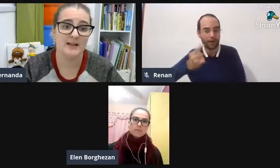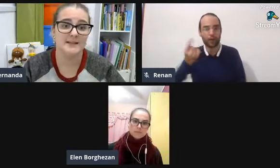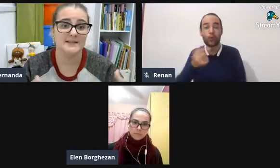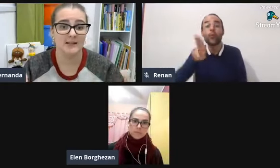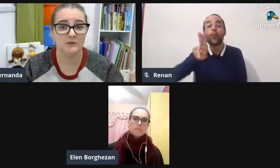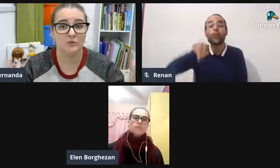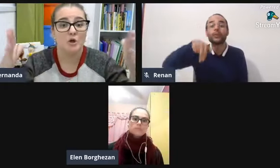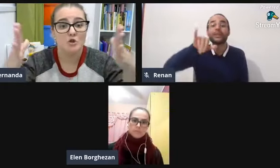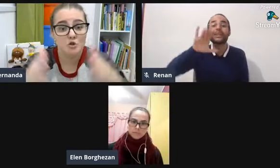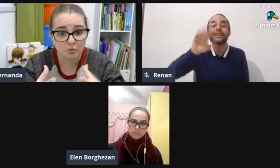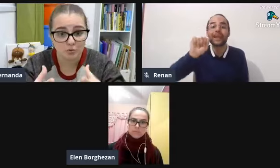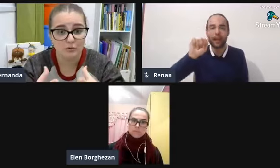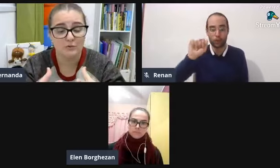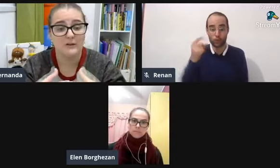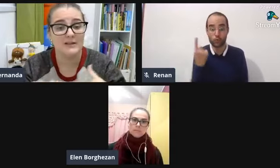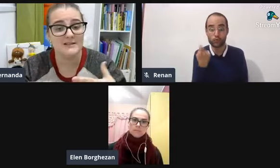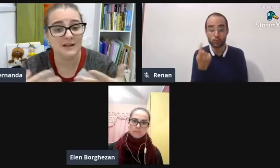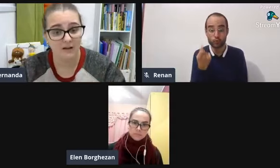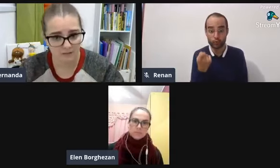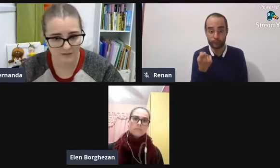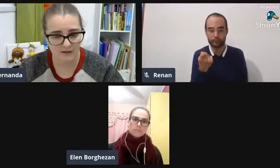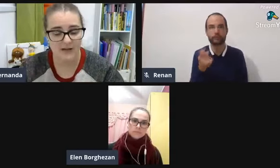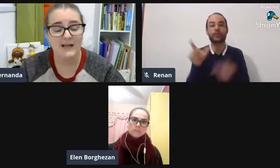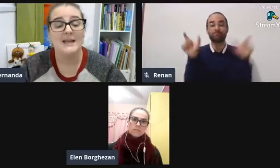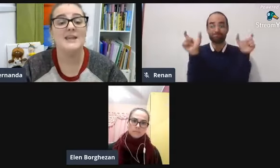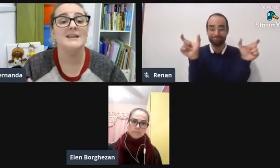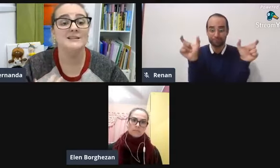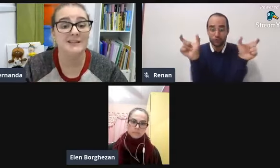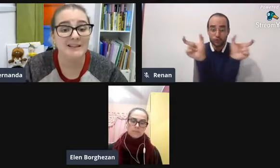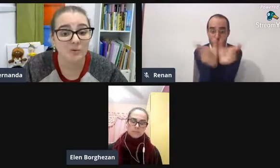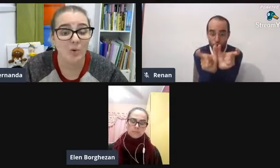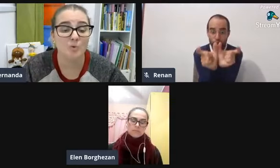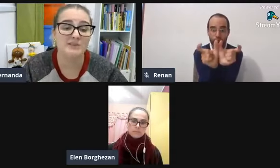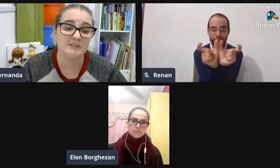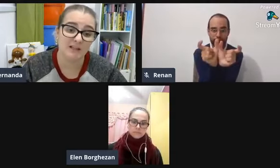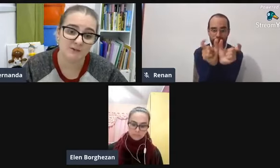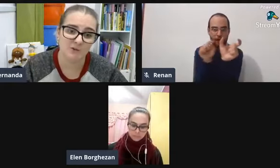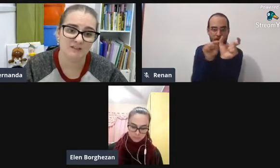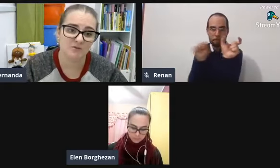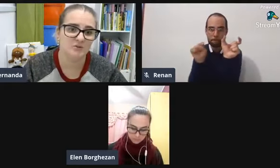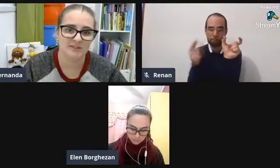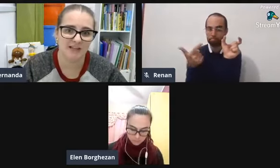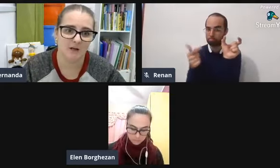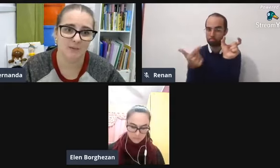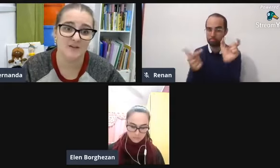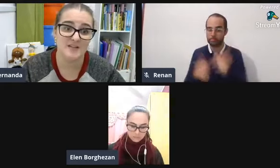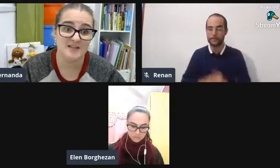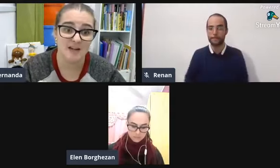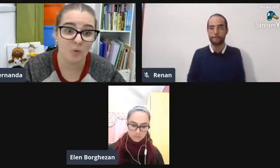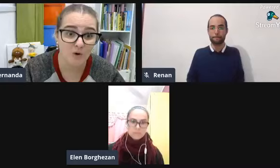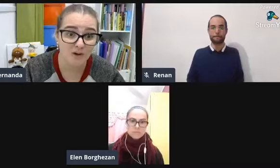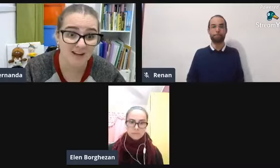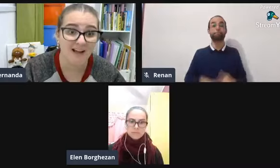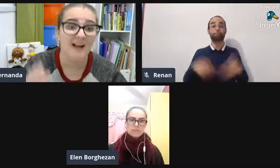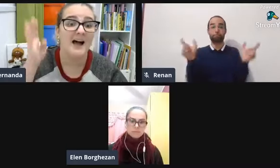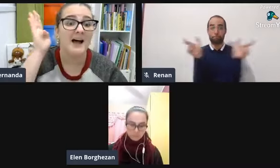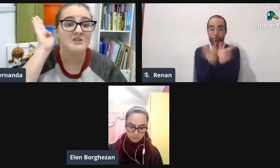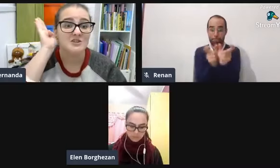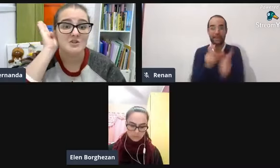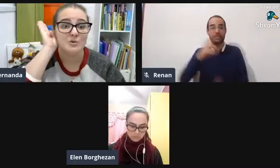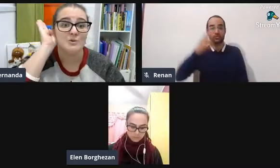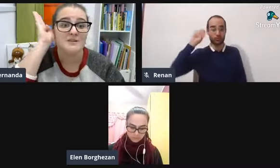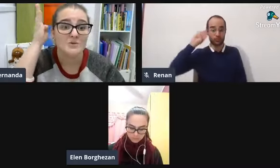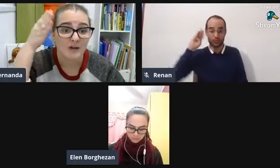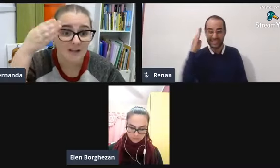por isso que ela é escrito junto e sem hífen. Então, considerando que a surdo-cegueira é uma deficiência única,